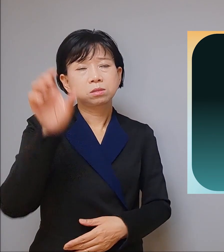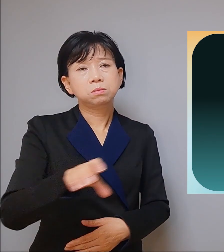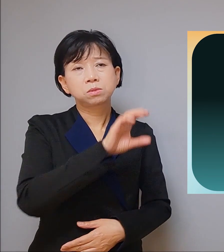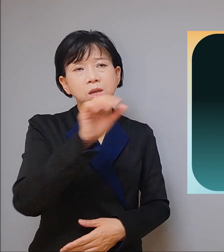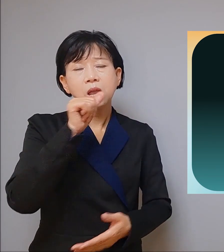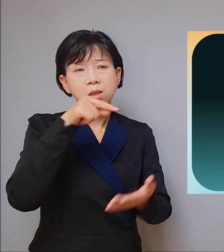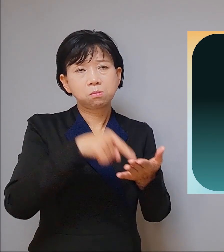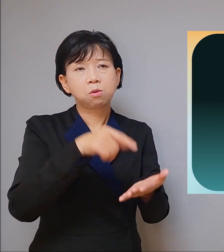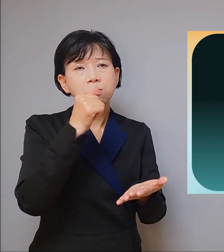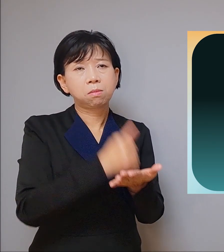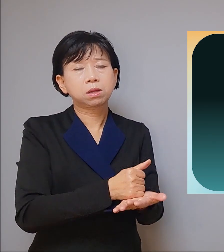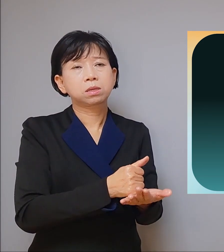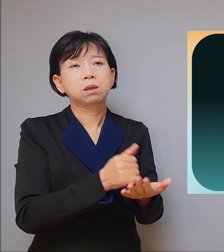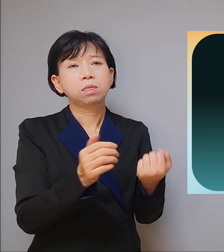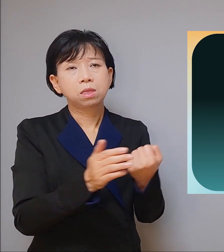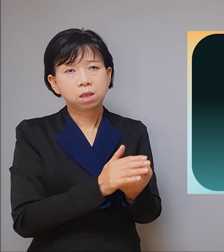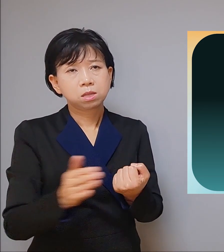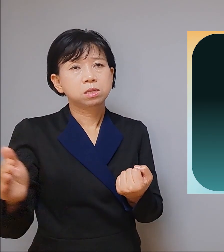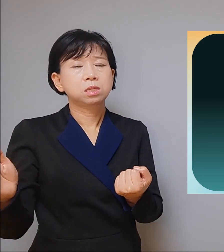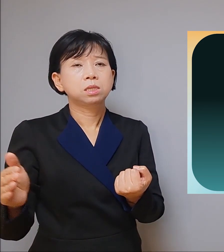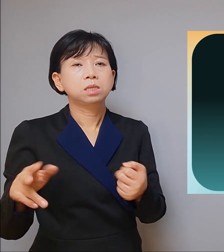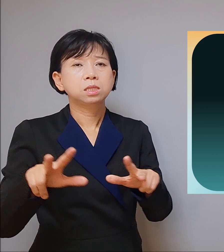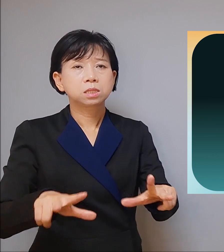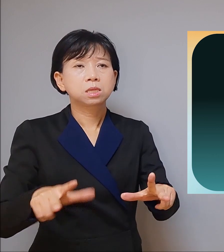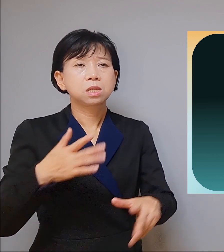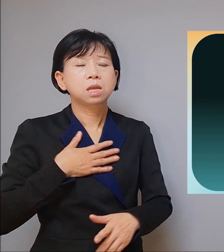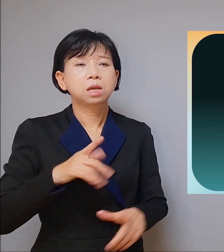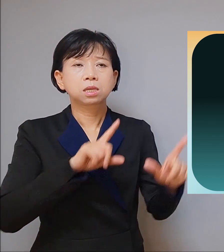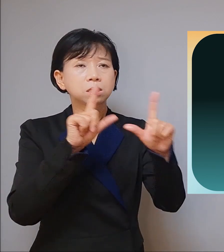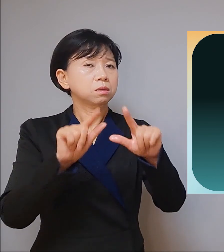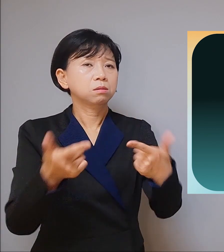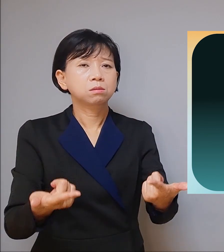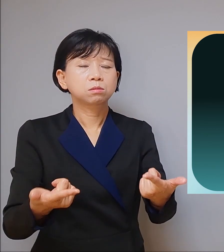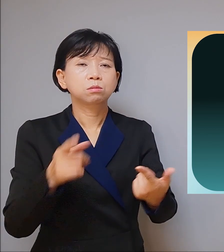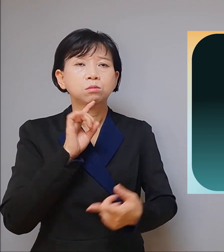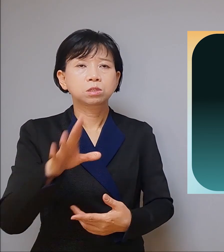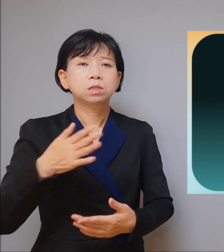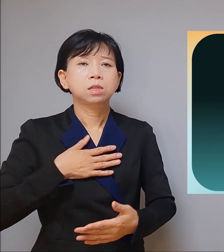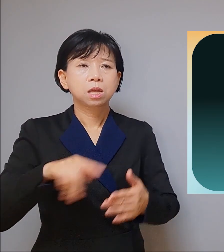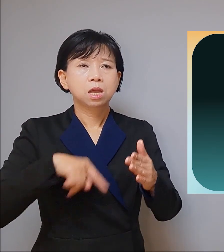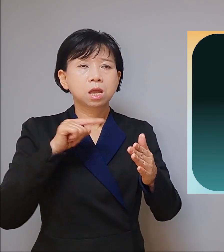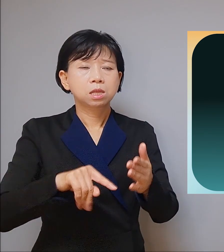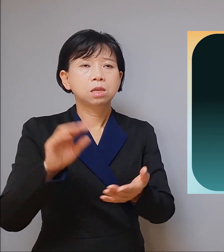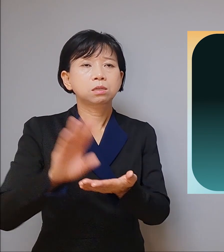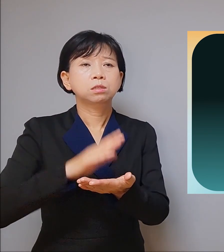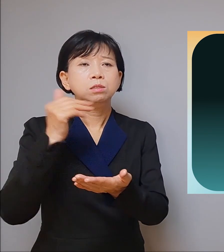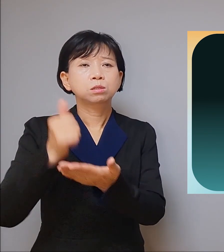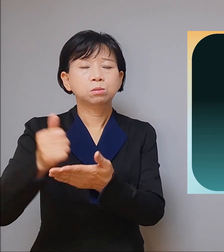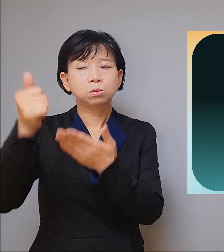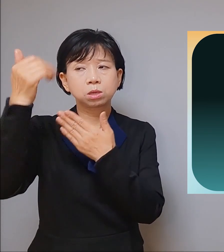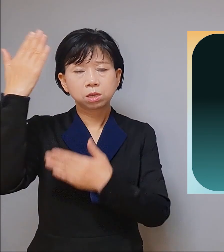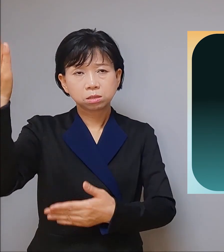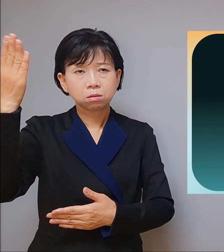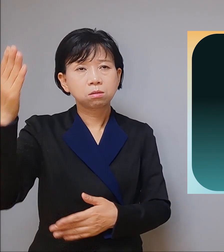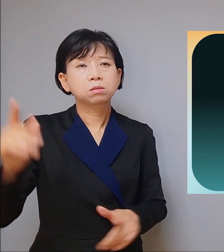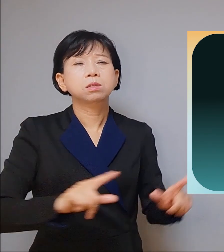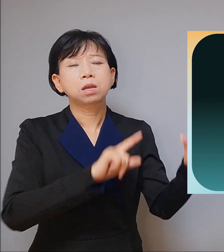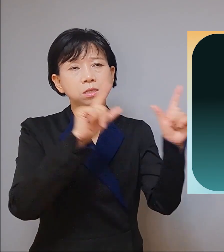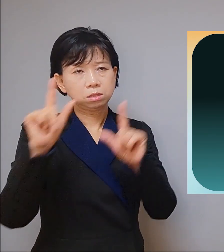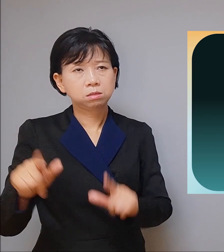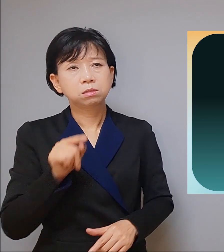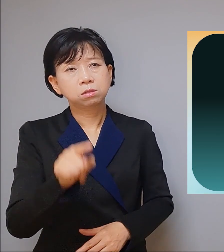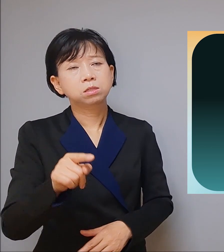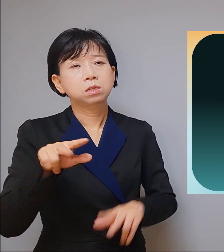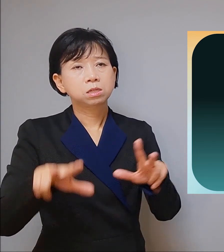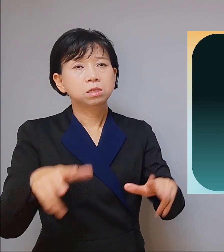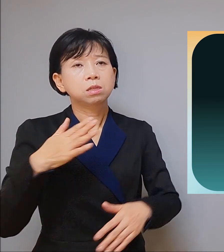함께 십자가에 못 박혔나니 그런즉 이제는 내가 사는 것이 아니요 오직 내 안에 그리스도께서 사시는